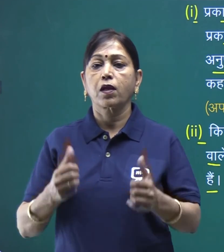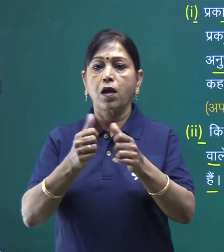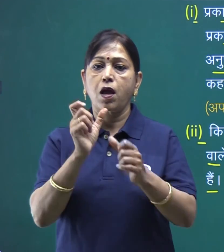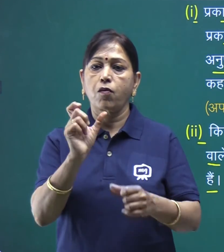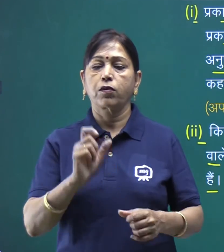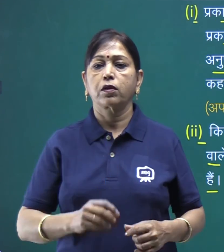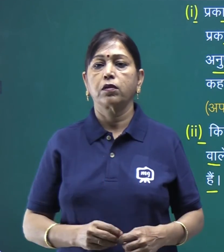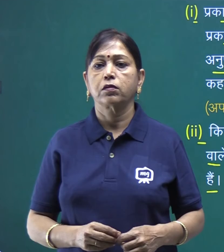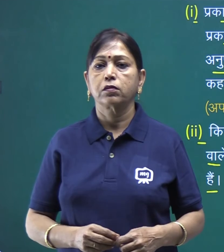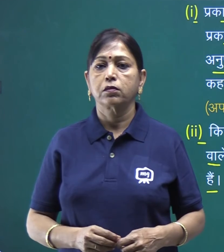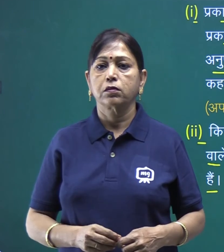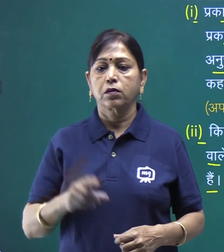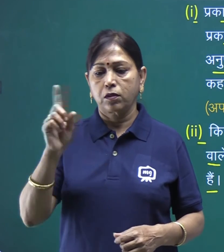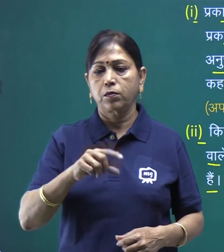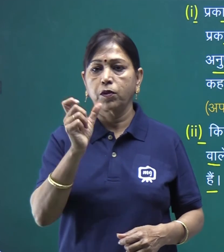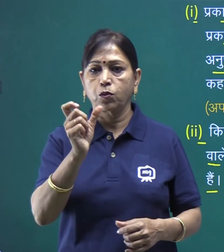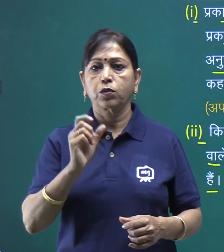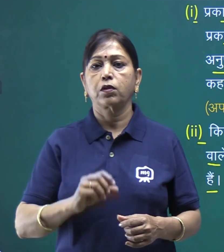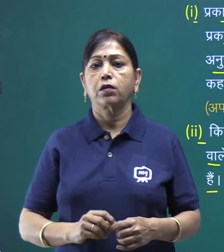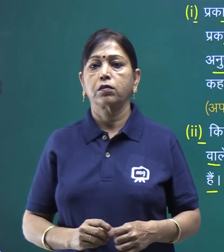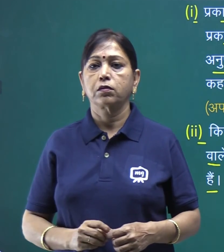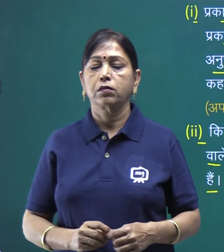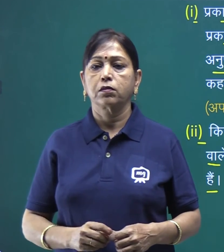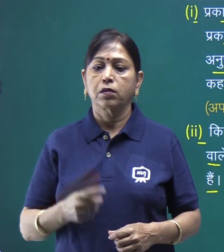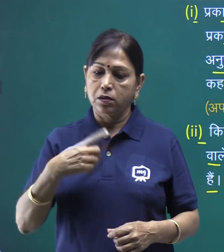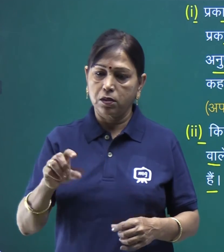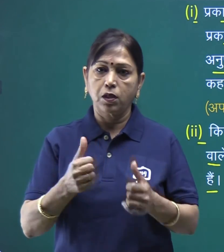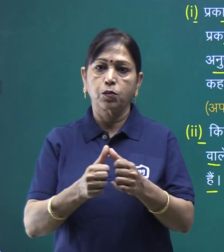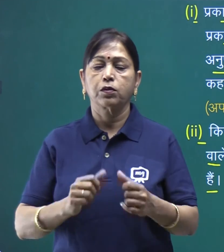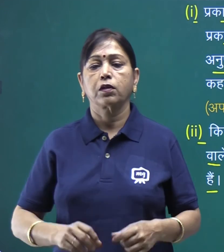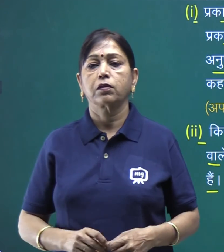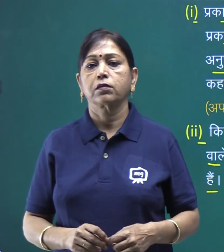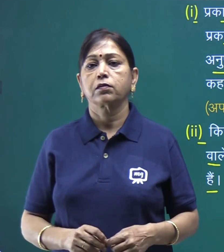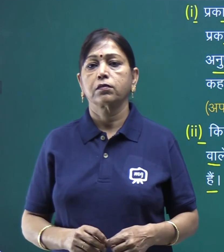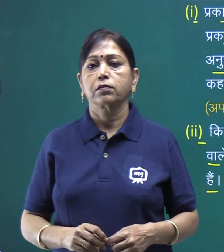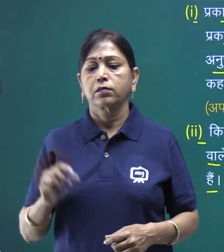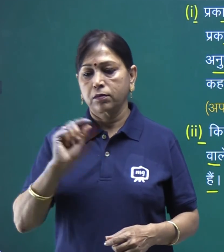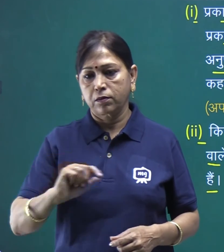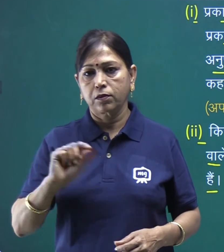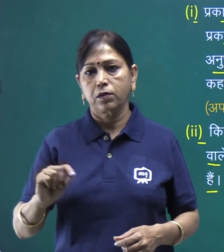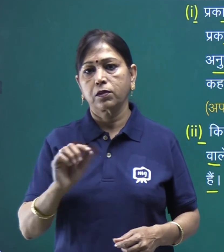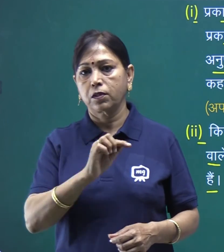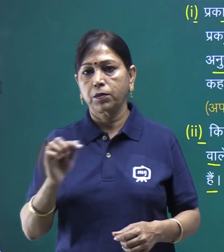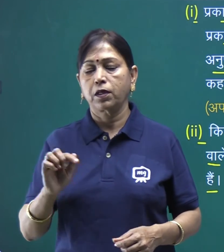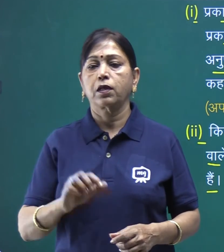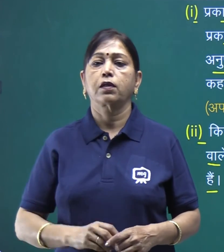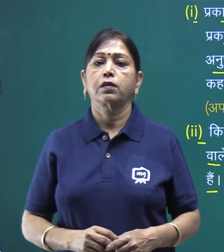अवतल या उत्तल सही ऑप्शन रिक्त स्थान में